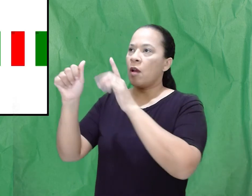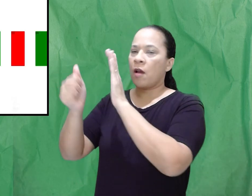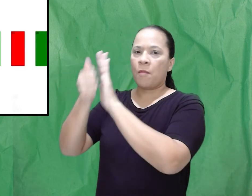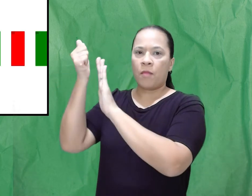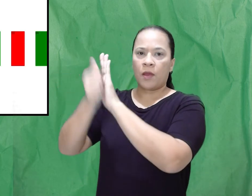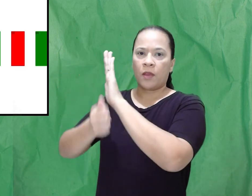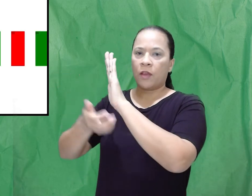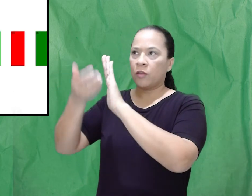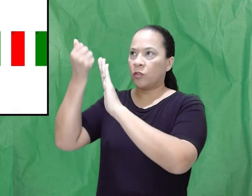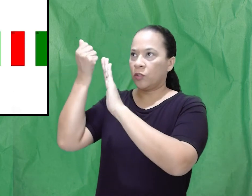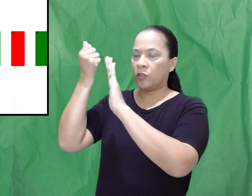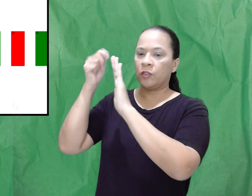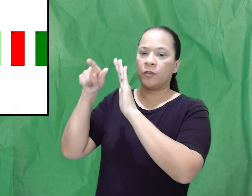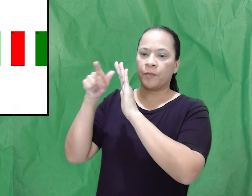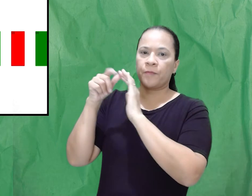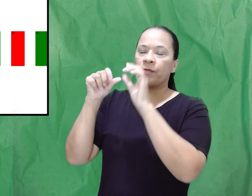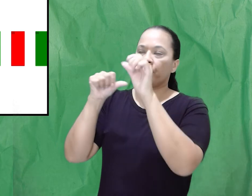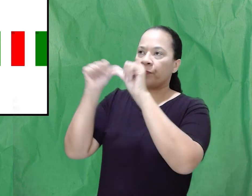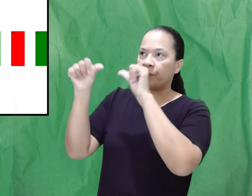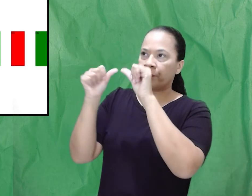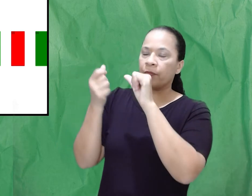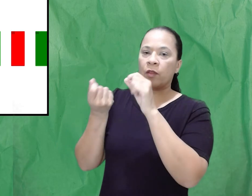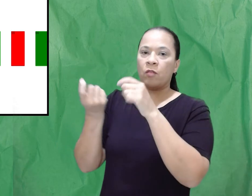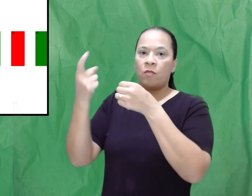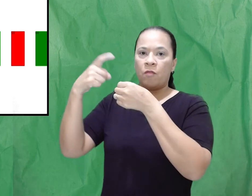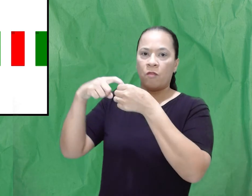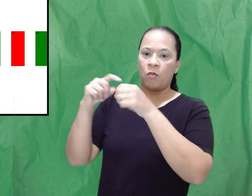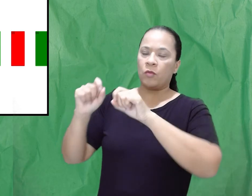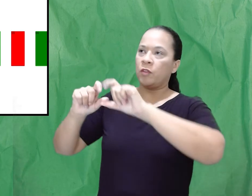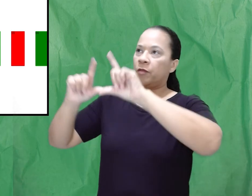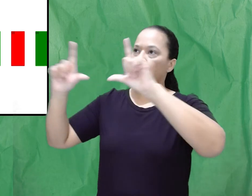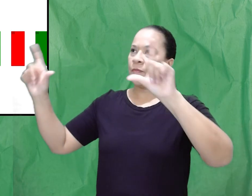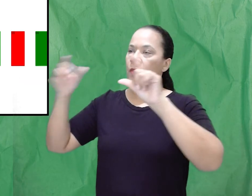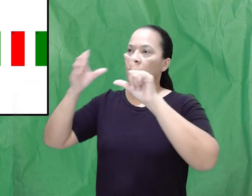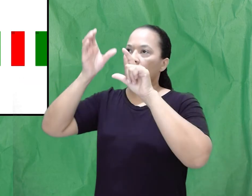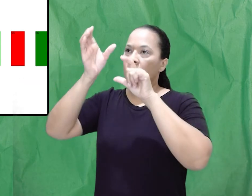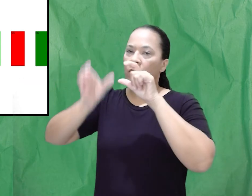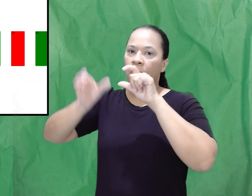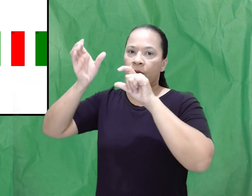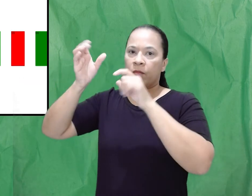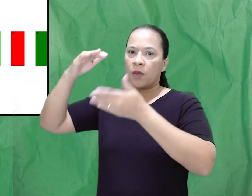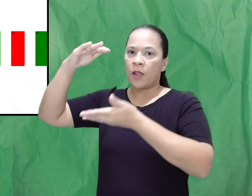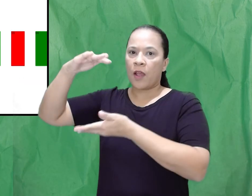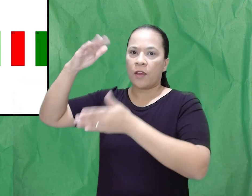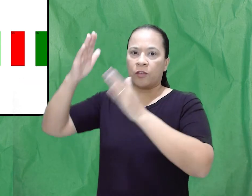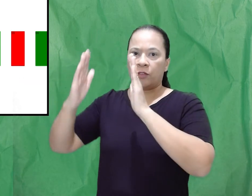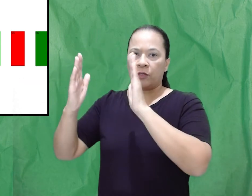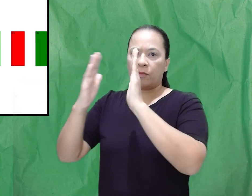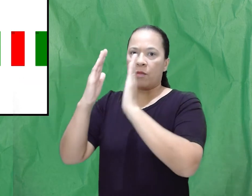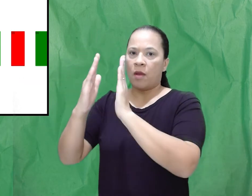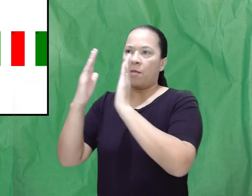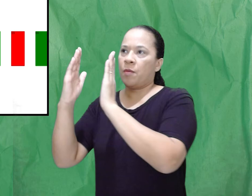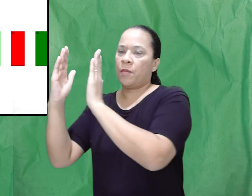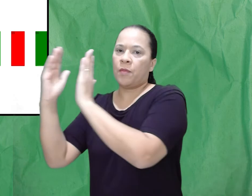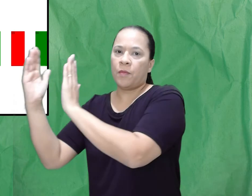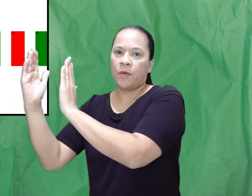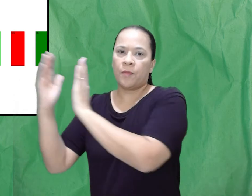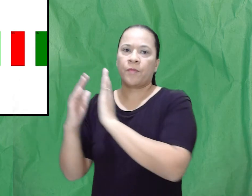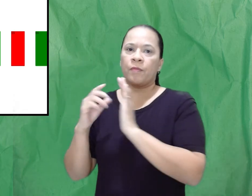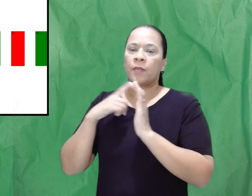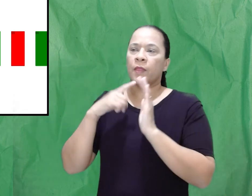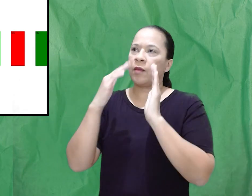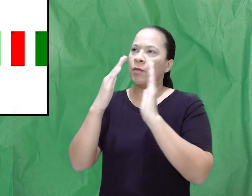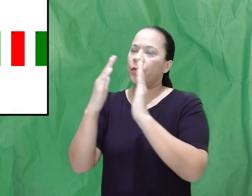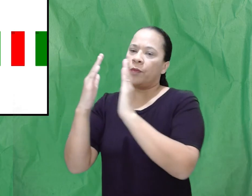Que voltando para cá, eu tenho dois comandos, que é um comando normalmente relacionado ao alinhamento horizontal dos elementos,